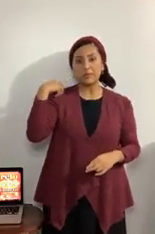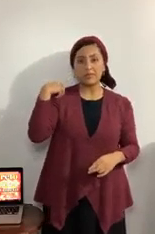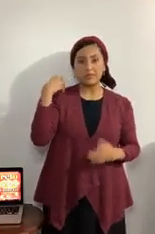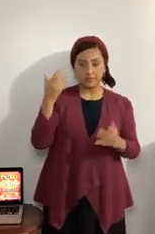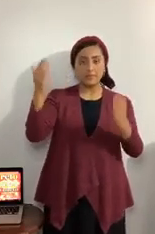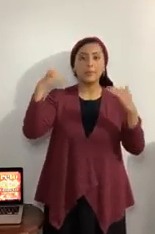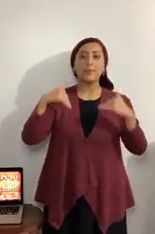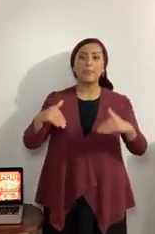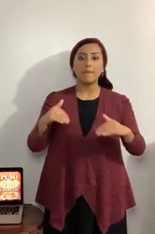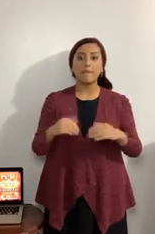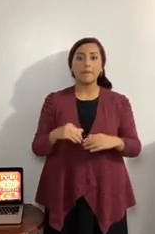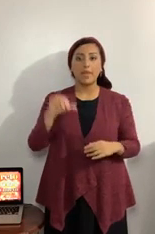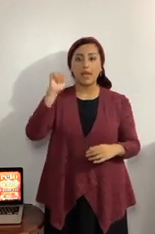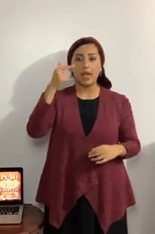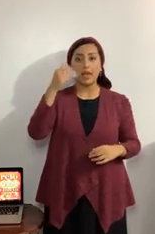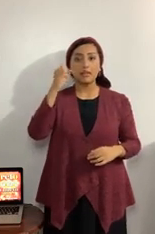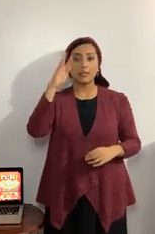Agosto, por el emperador Augusto.